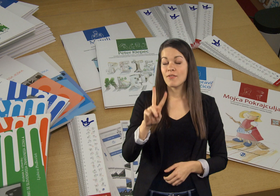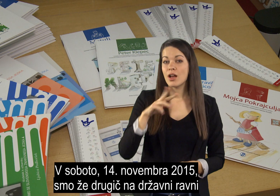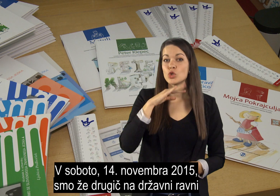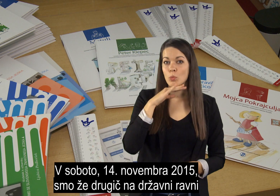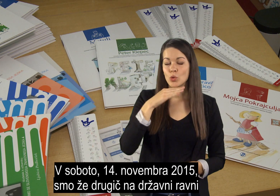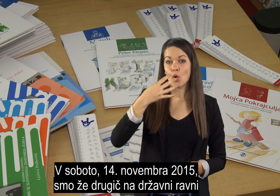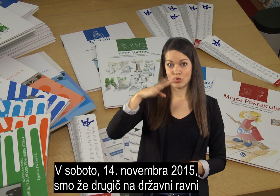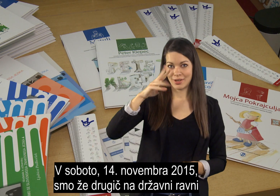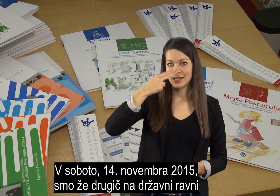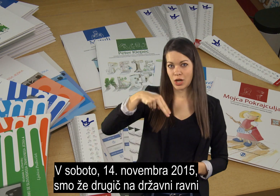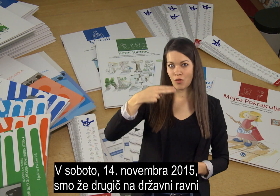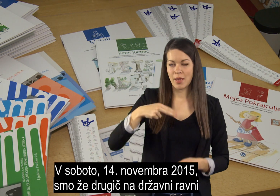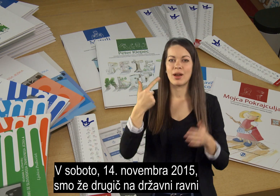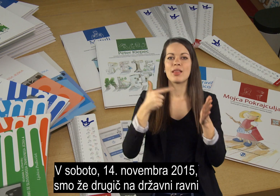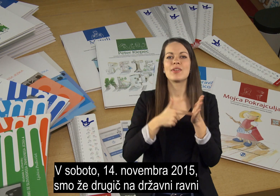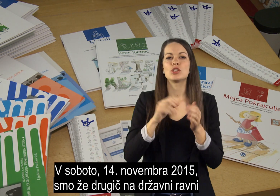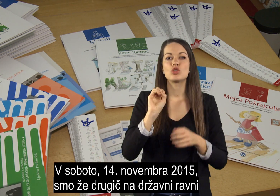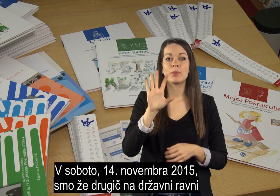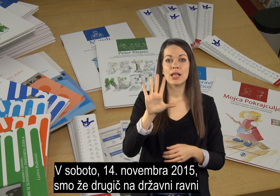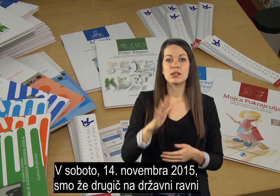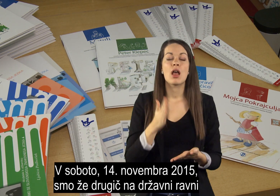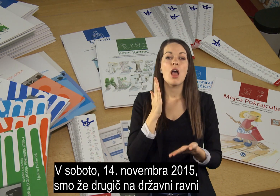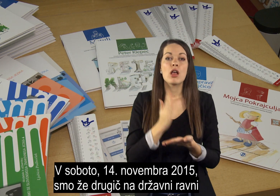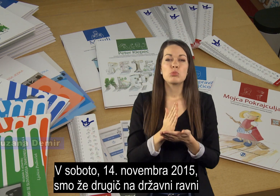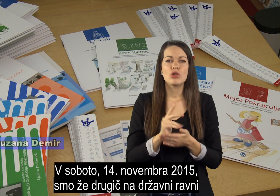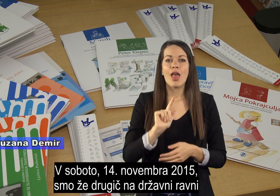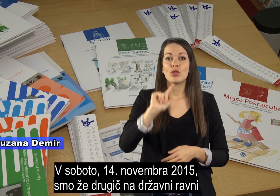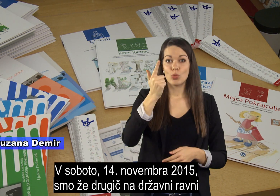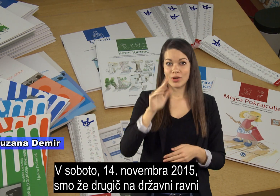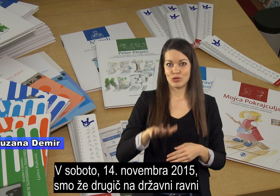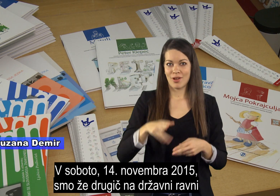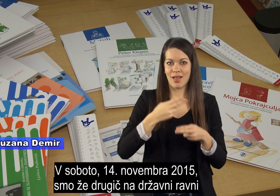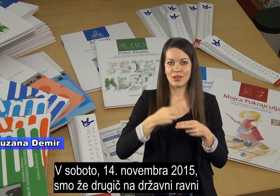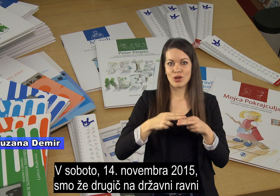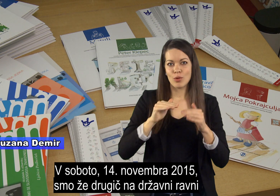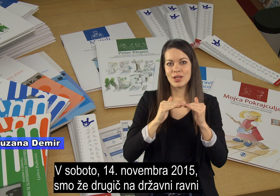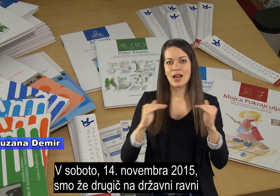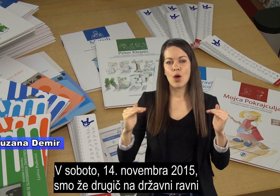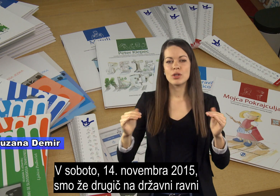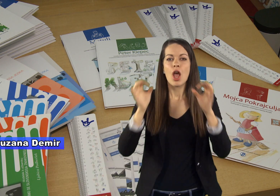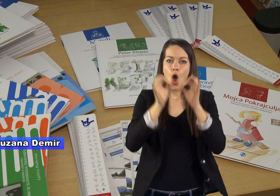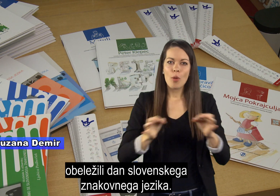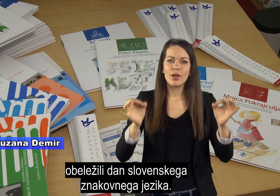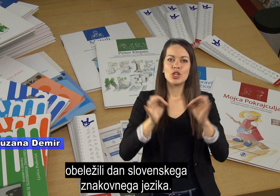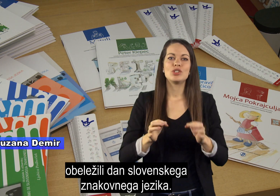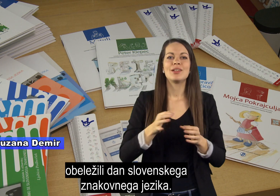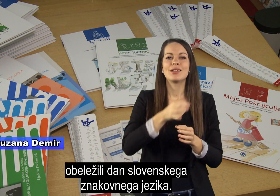V soboto, 14. novembra 2015, smo že drugič na državni ravni obeležili dan slovenskega